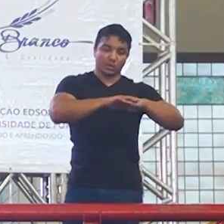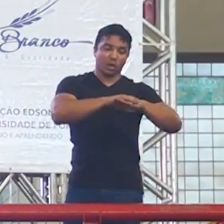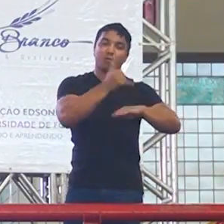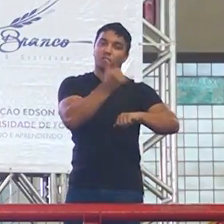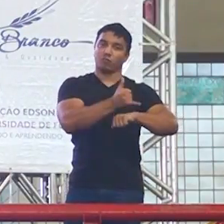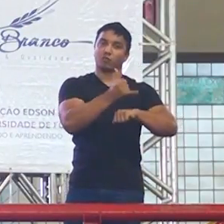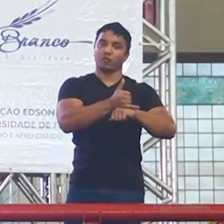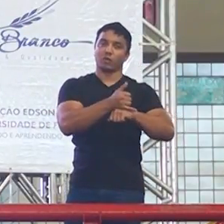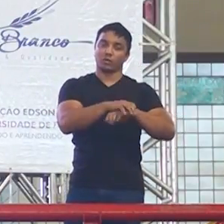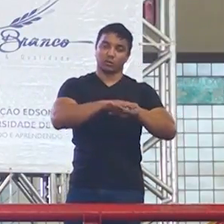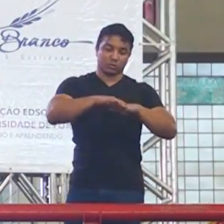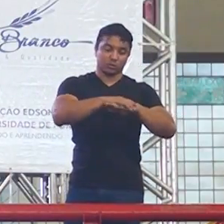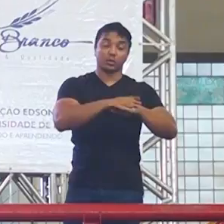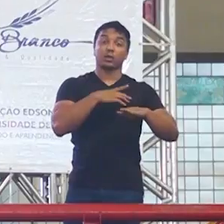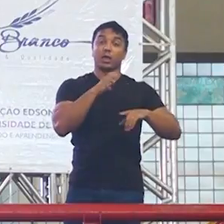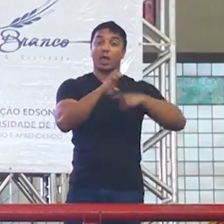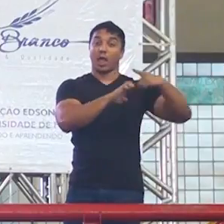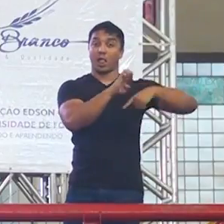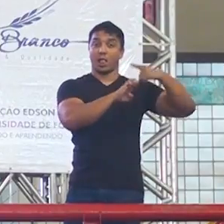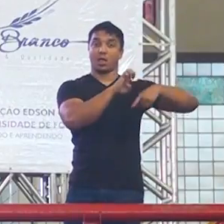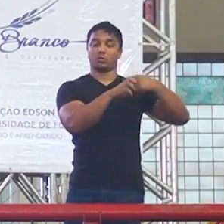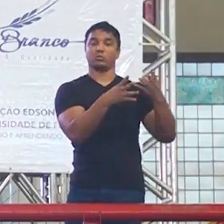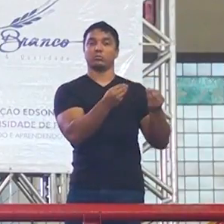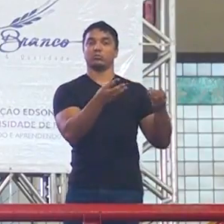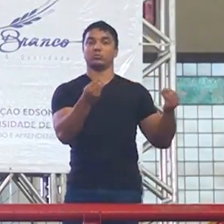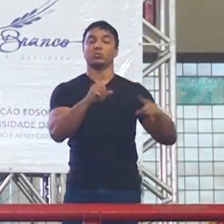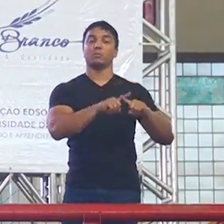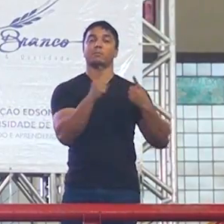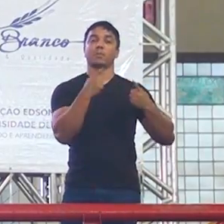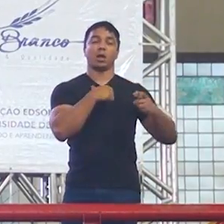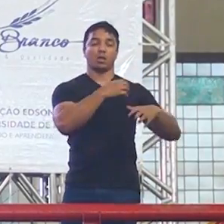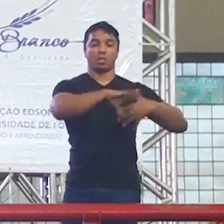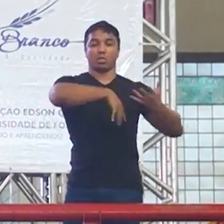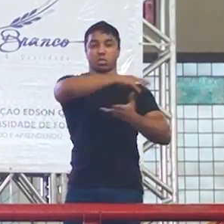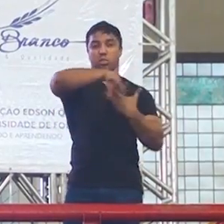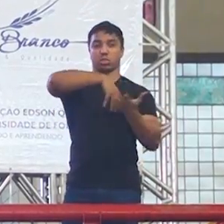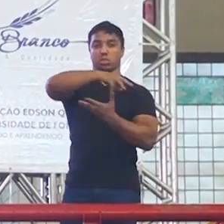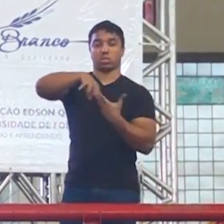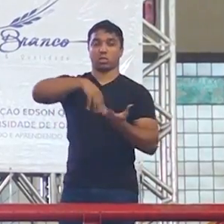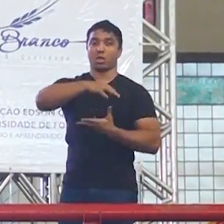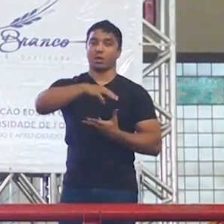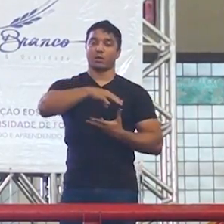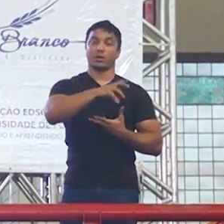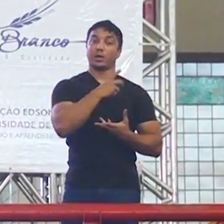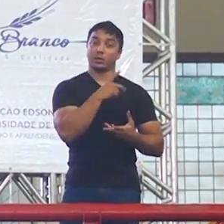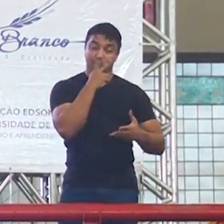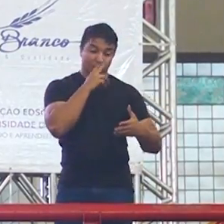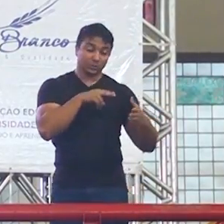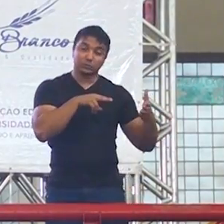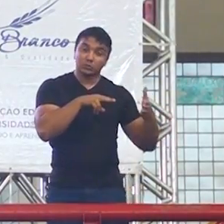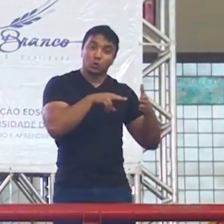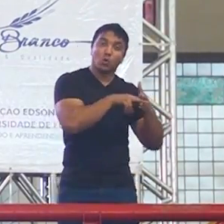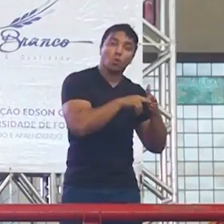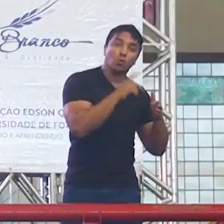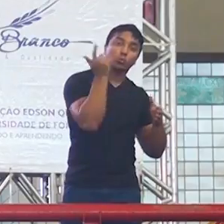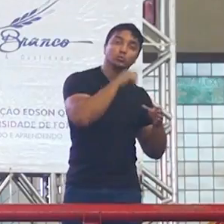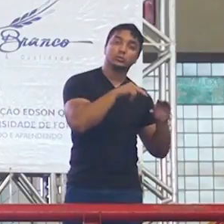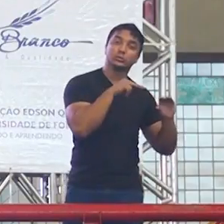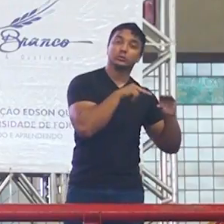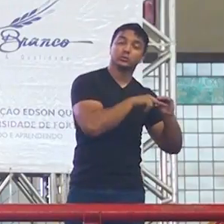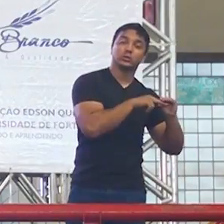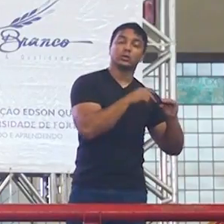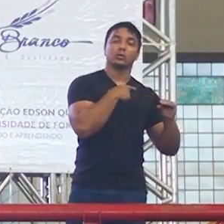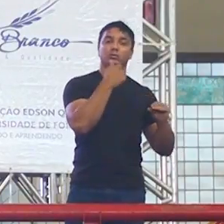metal, ali está cheio de elétrons, só que eles estão todo doidos. Quando você liga na tomada, esses elétrons fazem